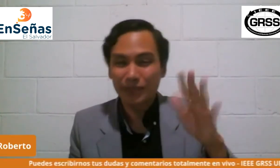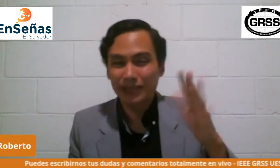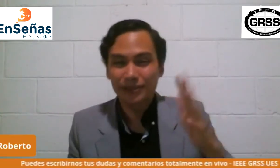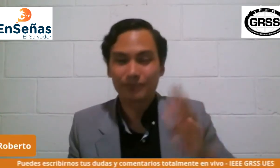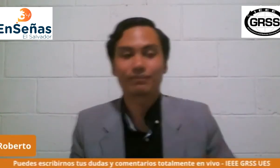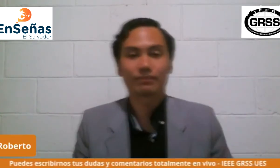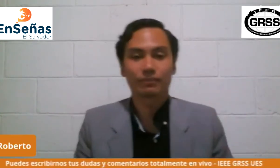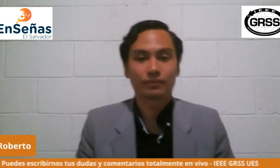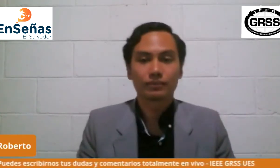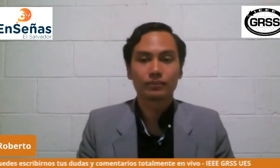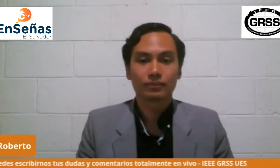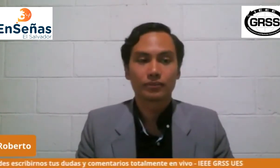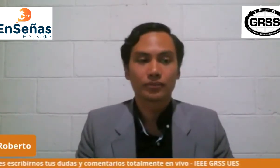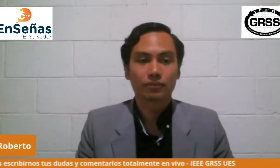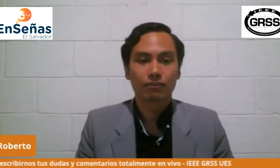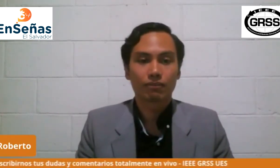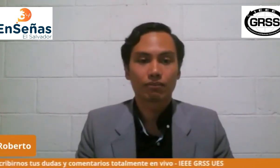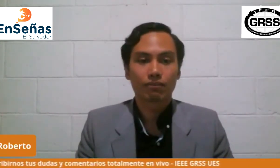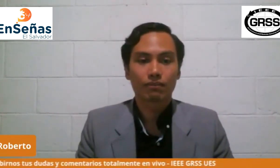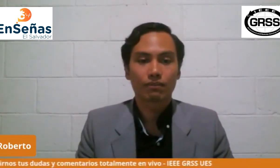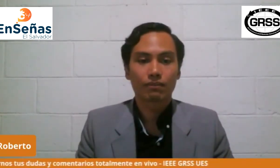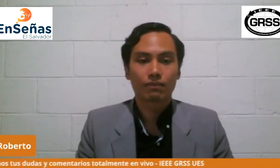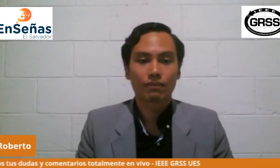Más o menos.